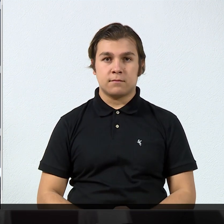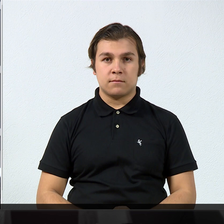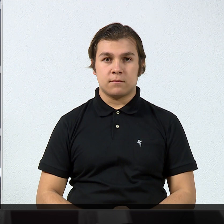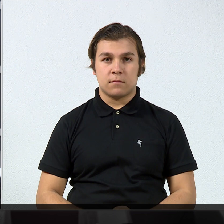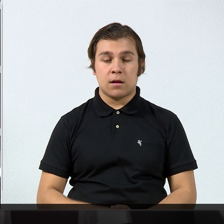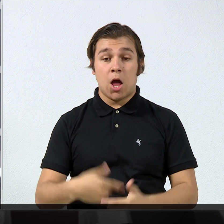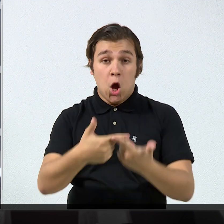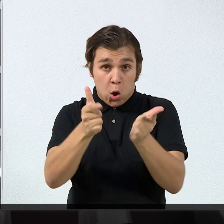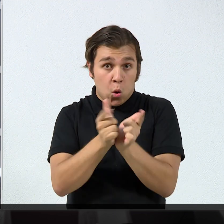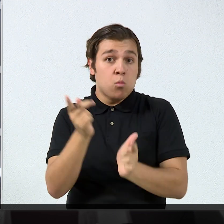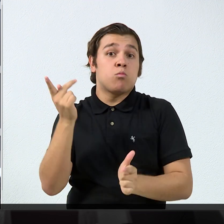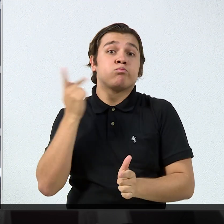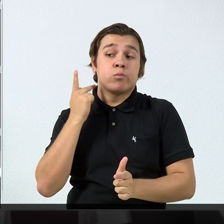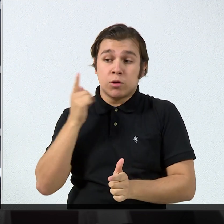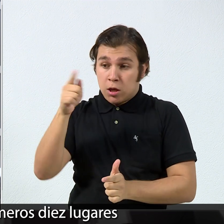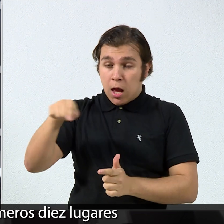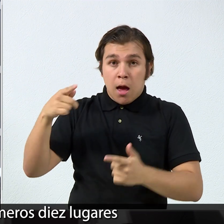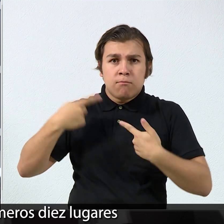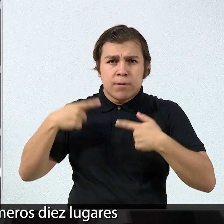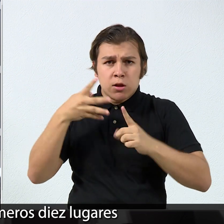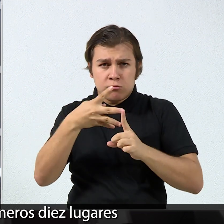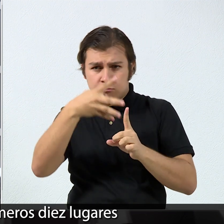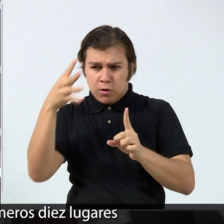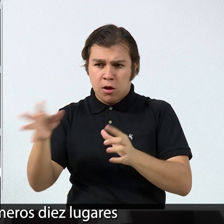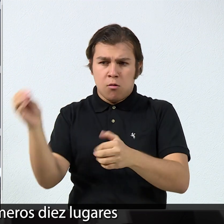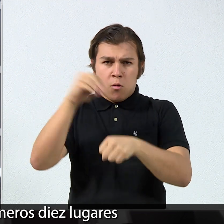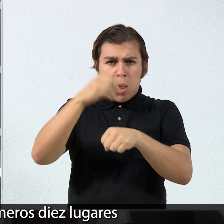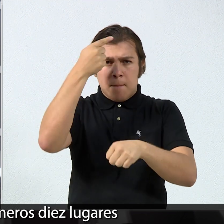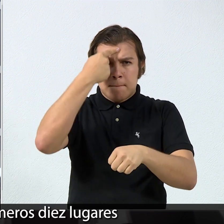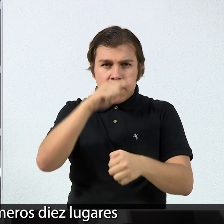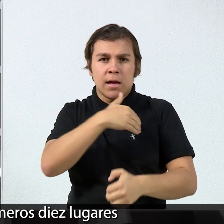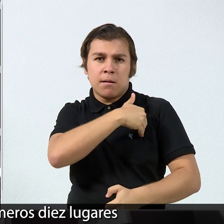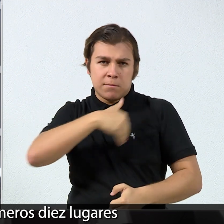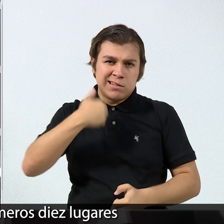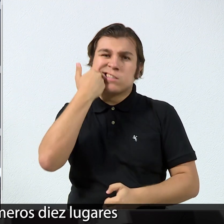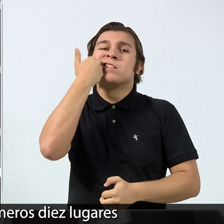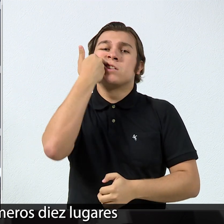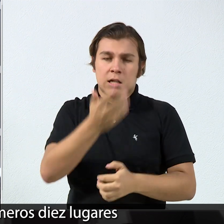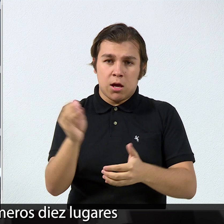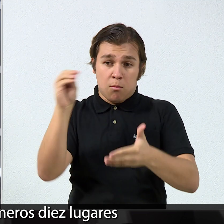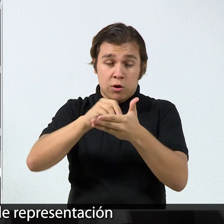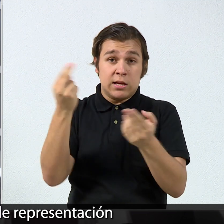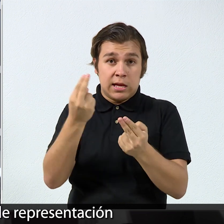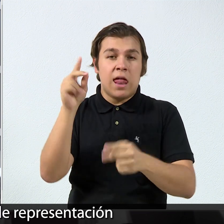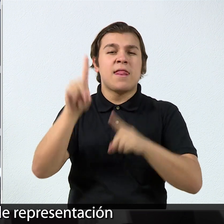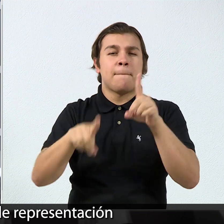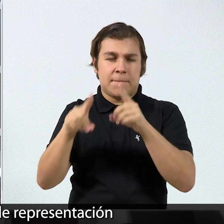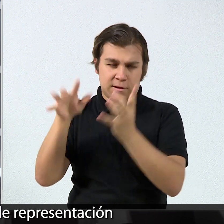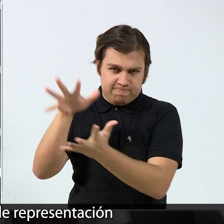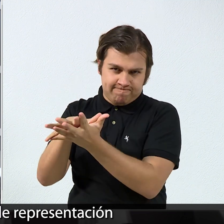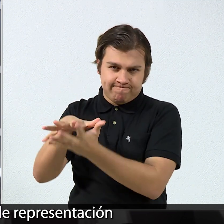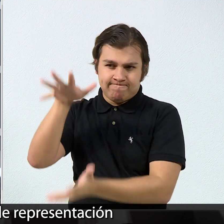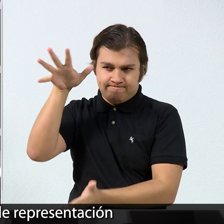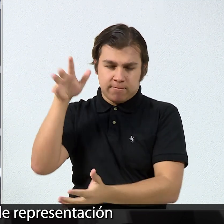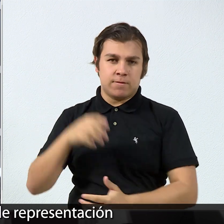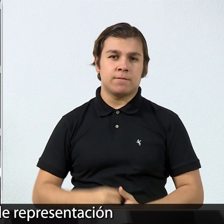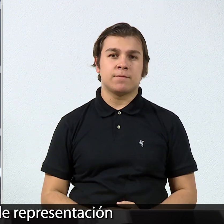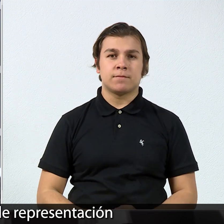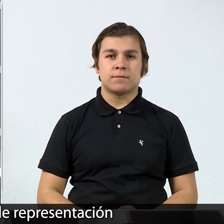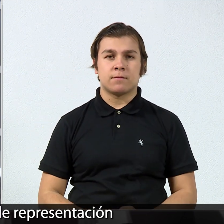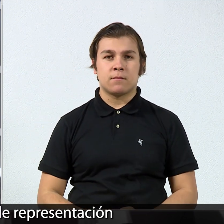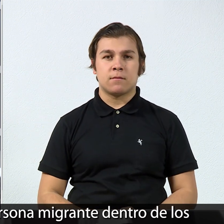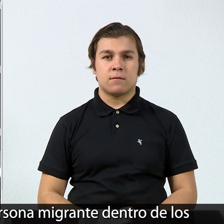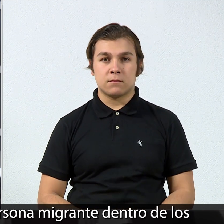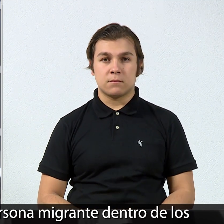una persona de la diversidad sexual dentro de los primeros 10 lugares de la totalidad de postulaciones por el principio de representación